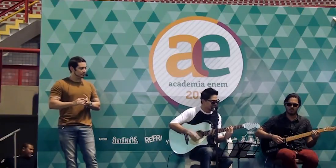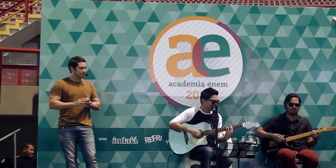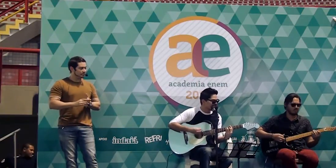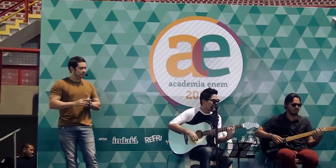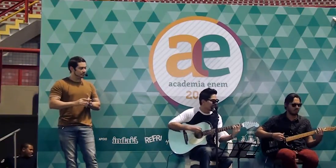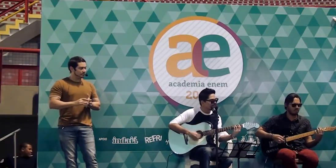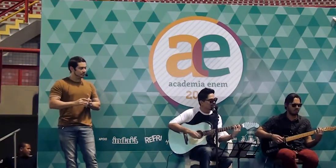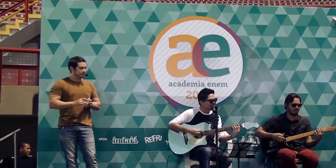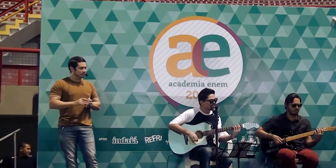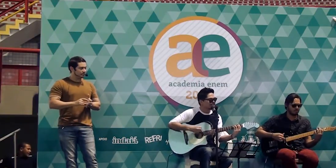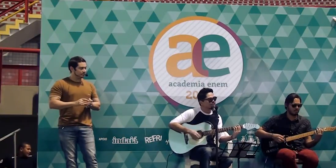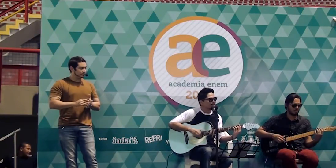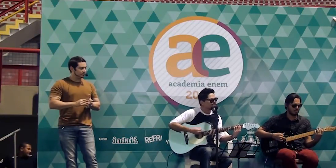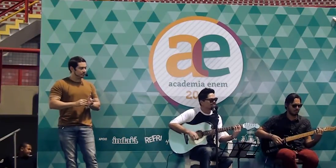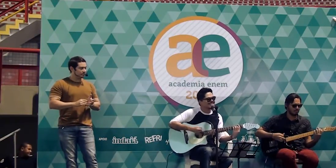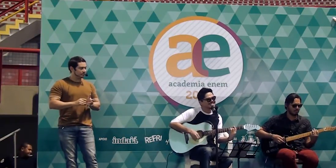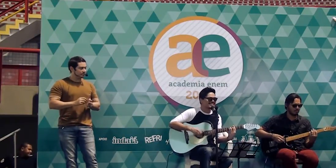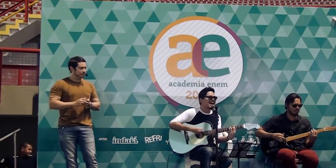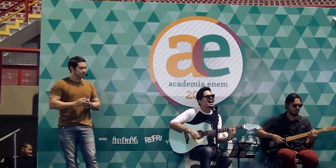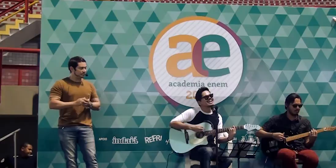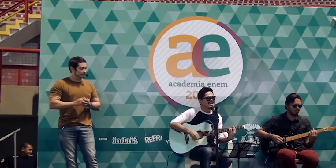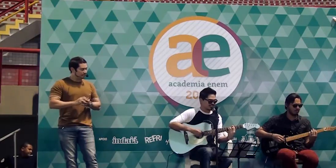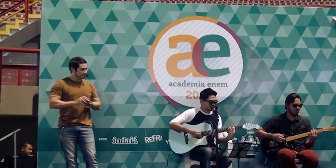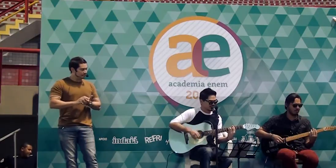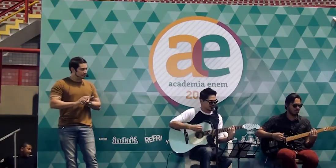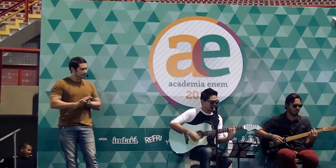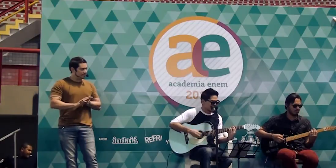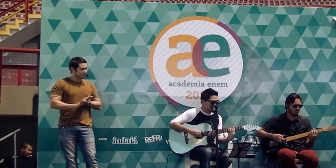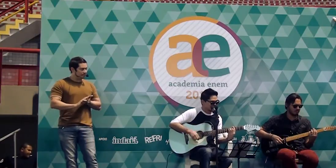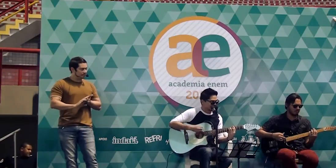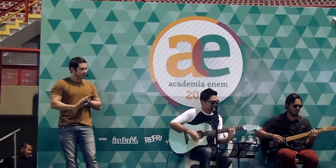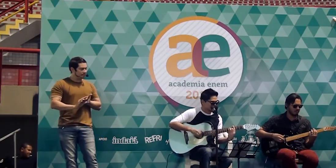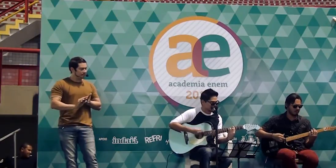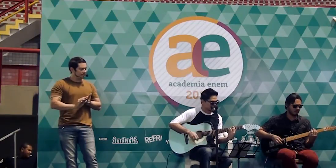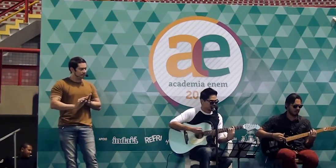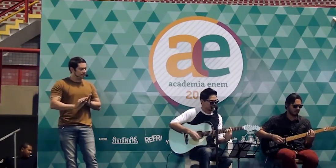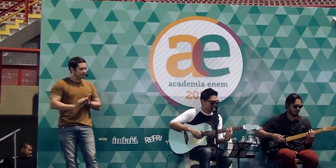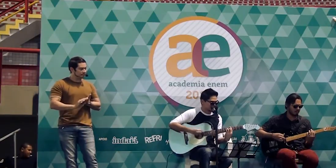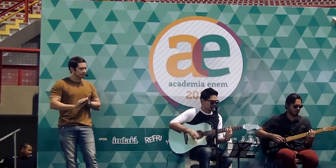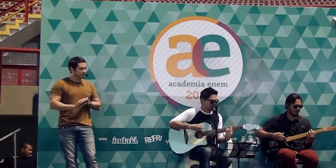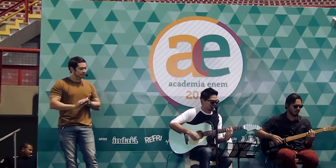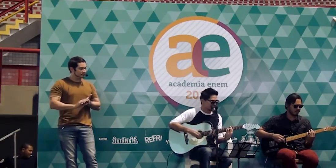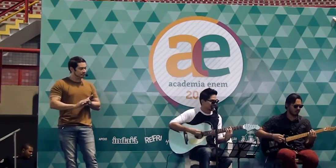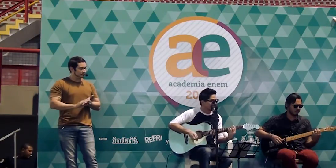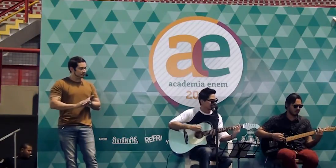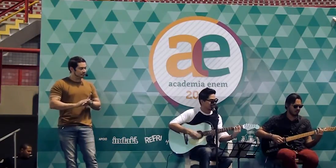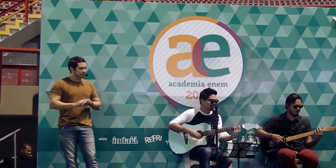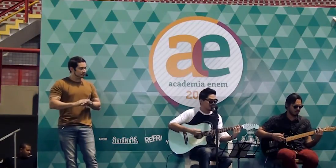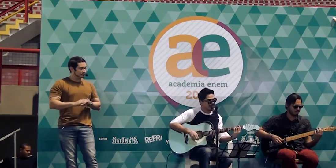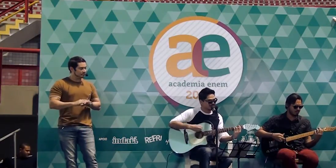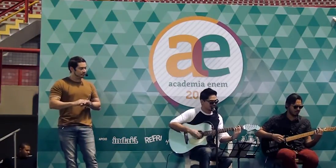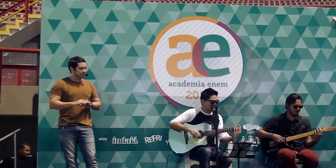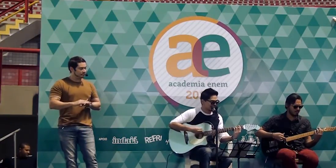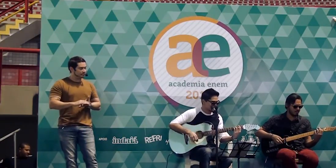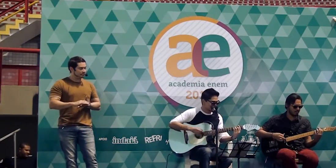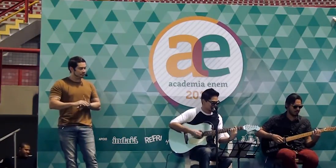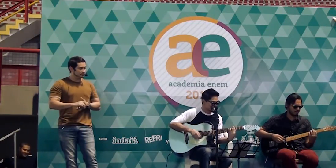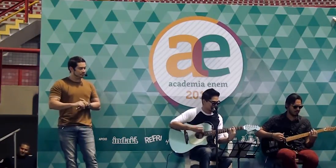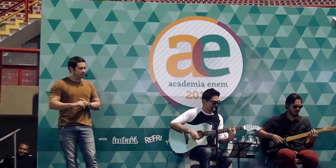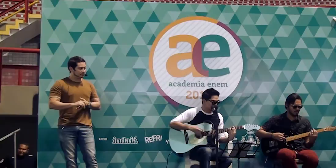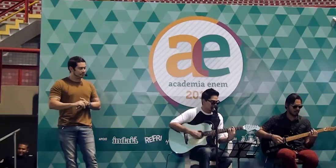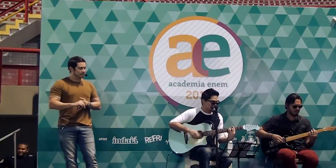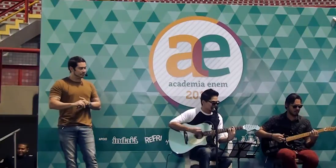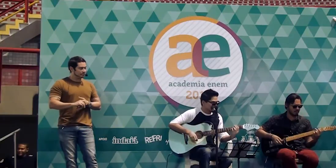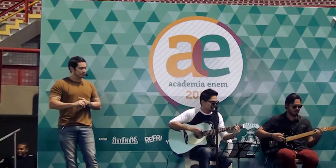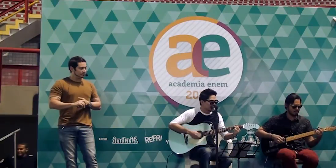vergonhou, organizou a alcunha e fez todo mundo dançar. Ensinava mocinhas inocentes e dizia que era crente, mas não sabia